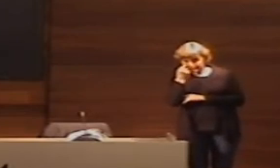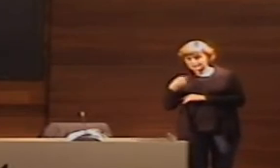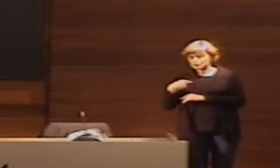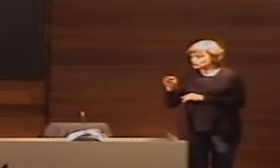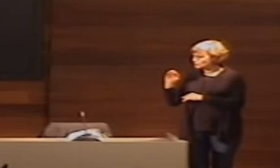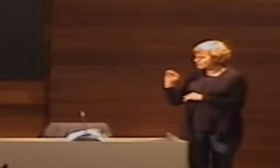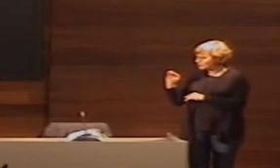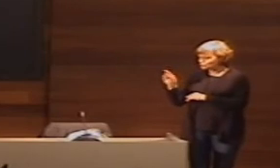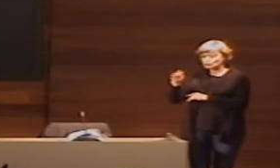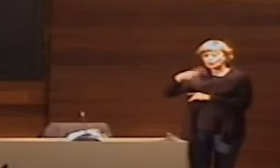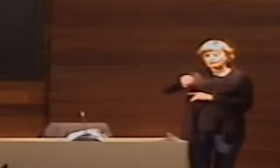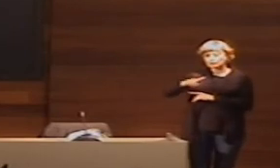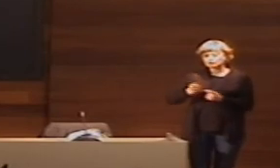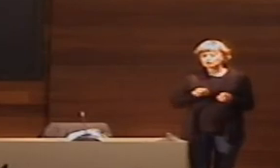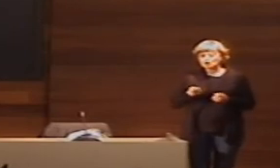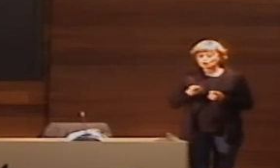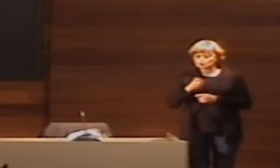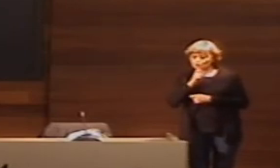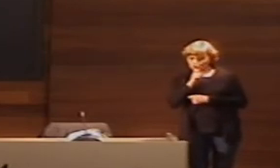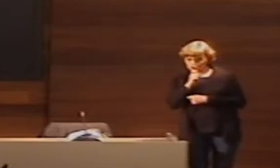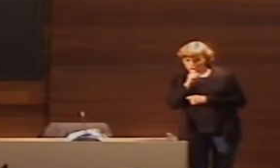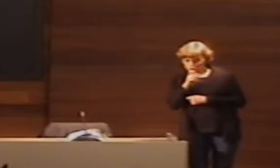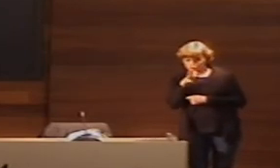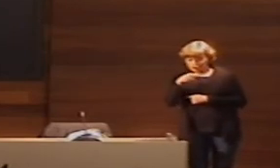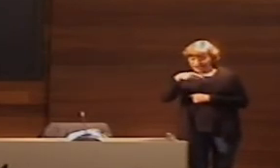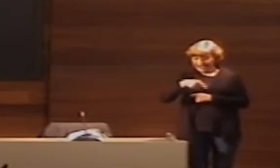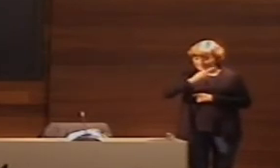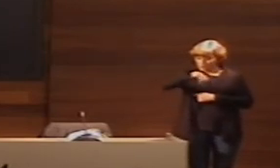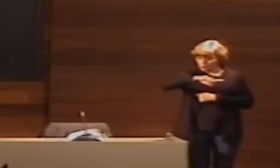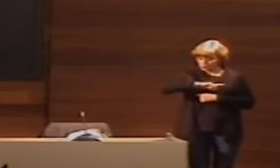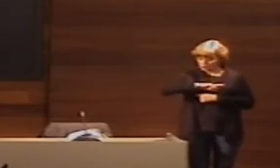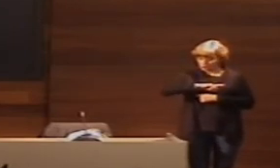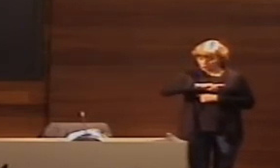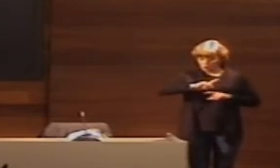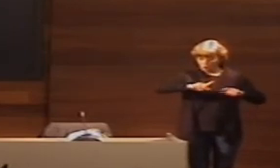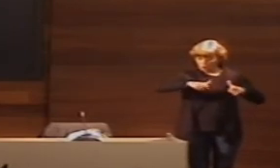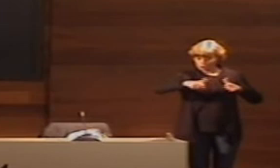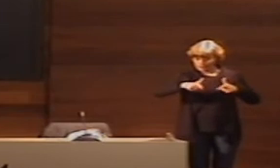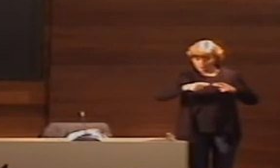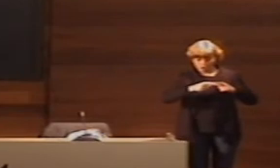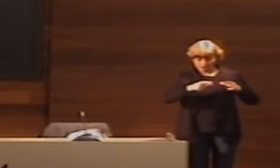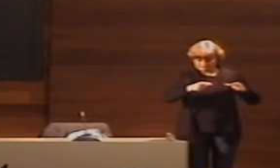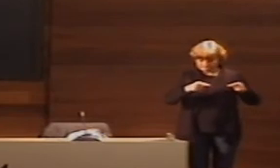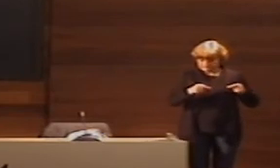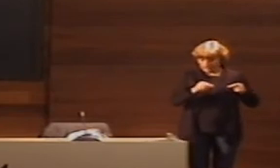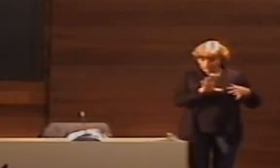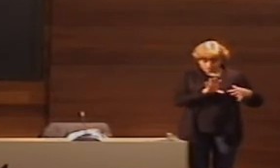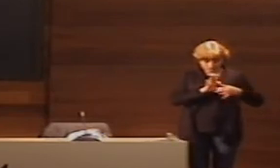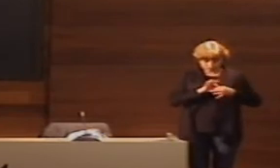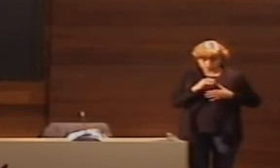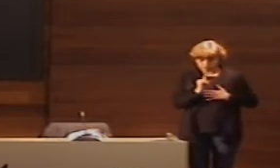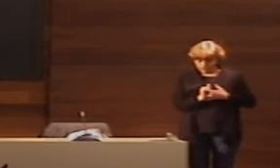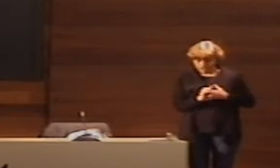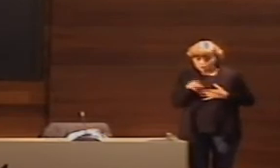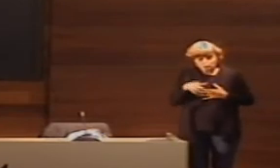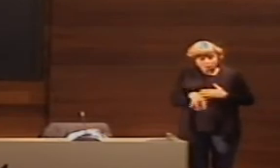esos contenedores. Nosotros aquí tenemos un chip y, bueno, es optativo y tú eliges si quieres hacer